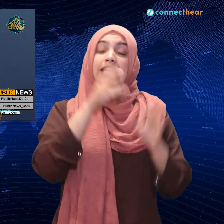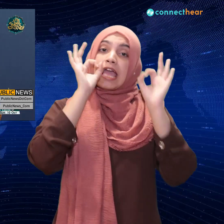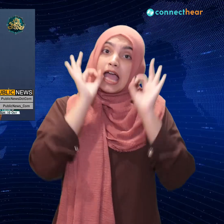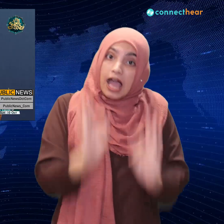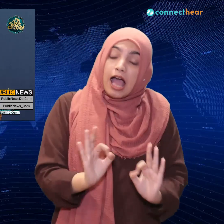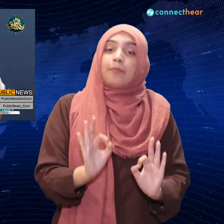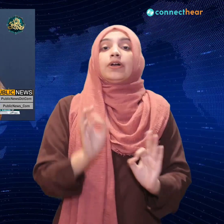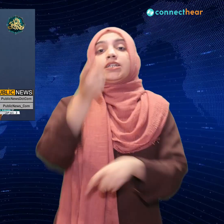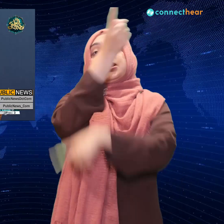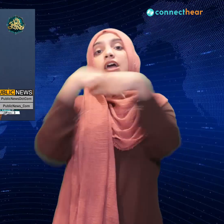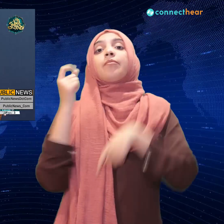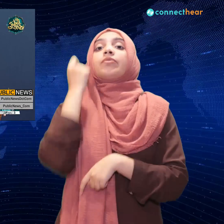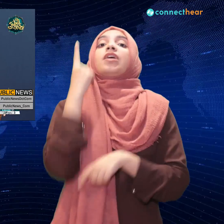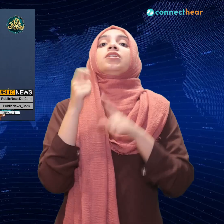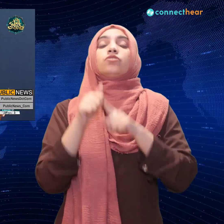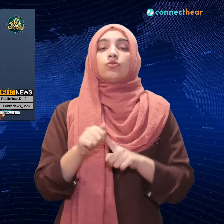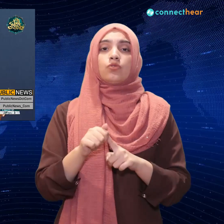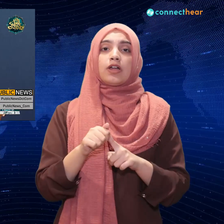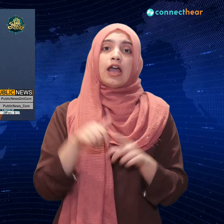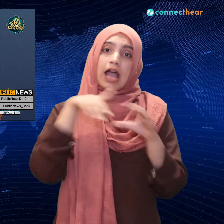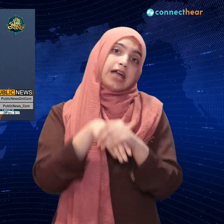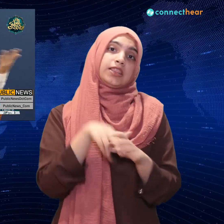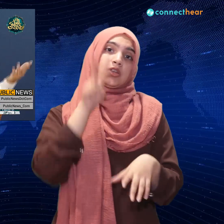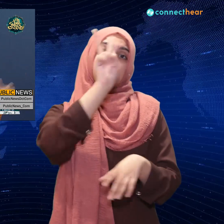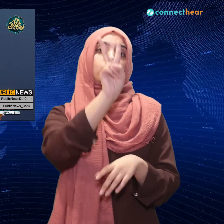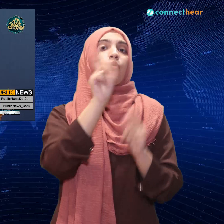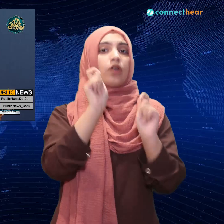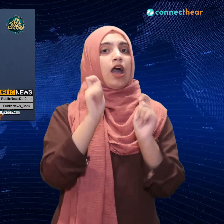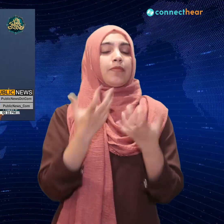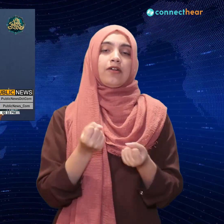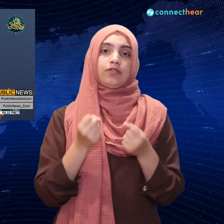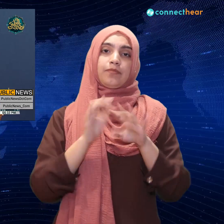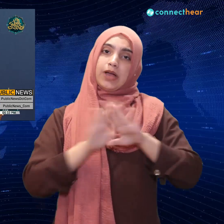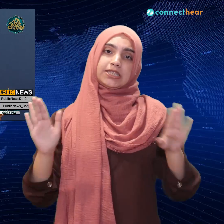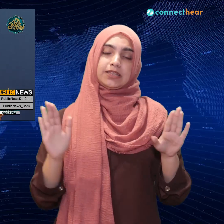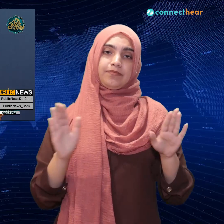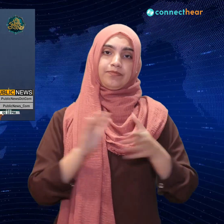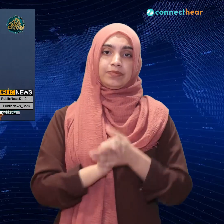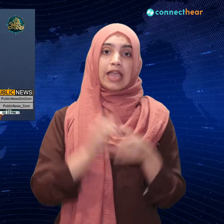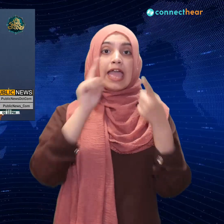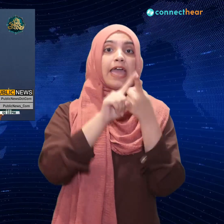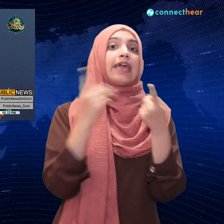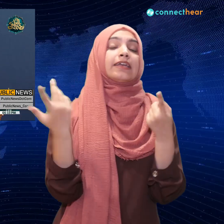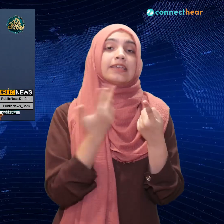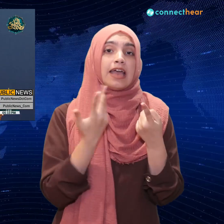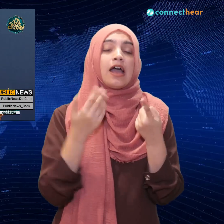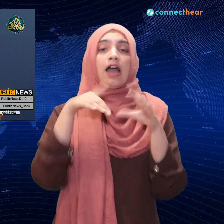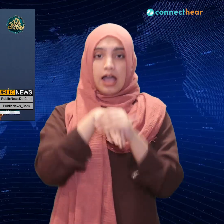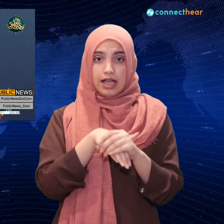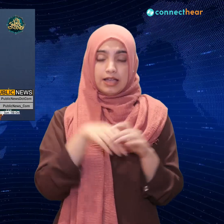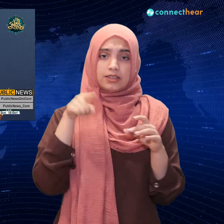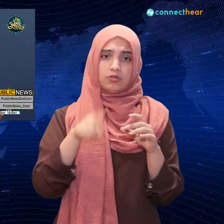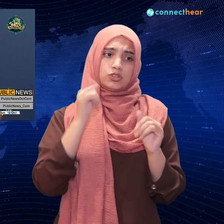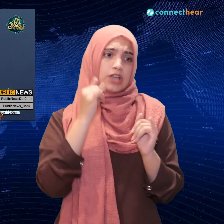ہے تو وہ ادھر لکھا ہوا ہے، دو راستے ہیں آپ کے پاس، دو چوائسز ہیں، ہمیشہ آپ کے پاس چوائسز ہیں۔ ایک چوائس آپ کے لیے کہ وہ لگتا ہے بڑا اچھا،